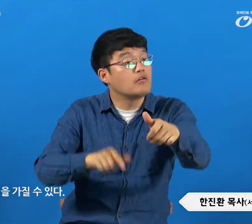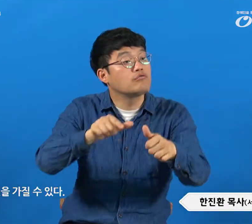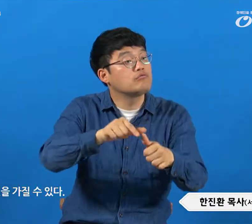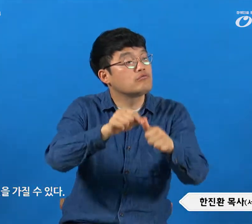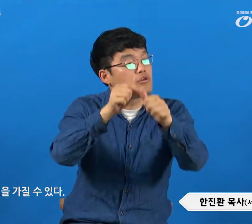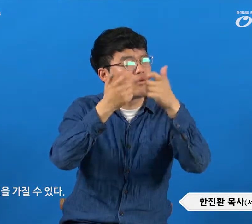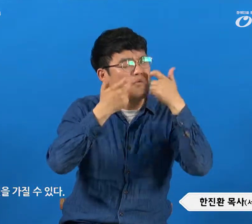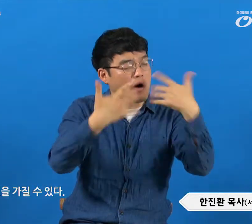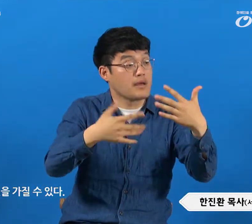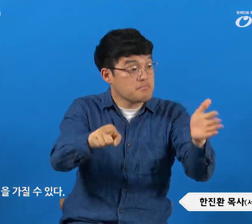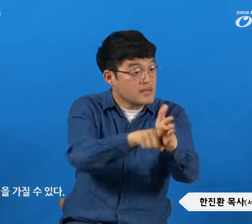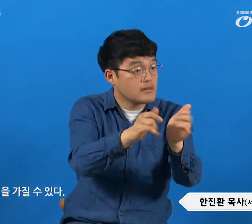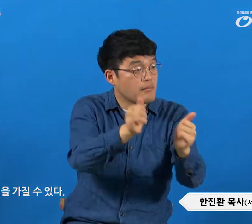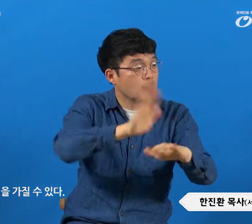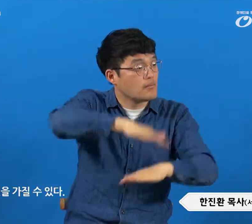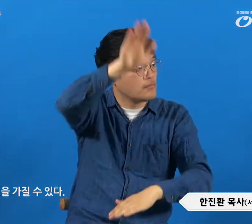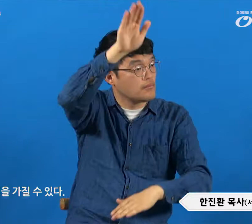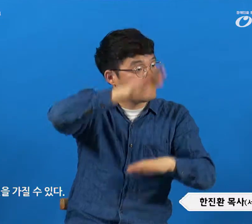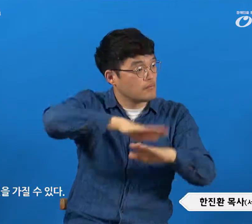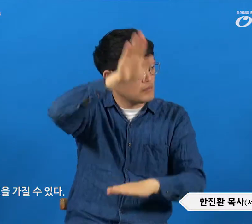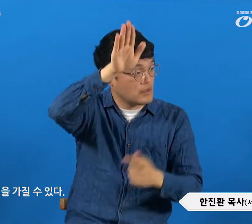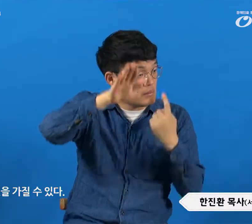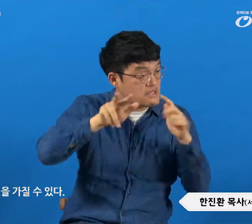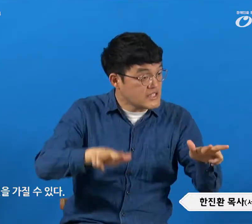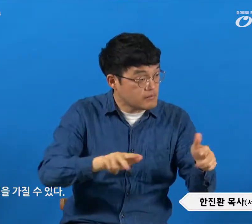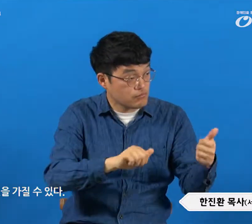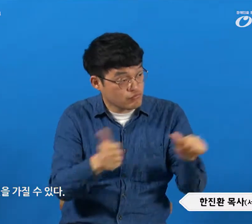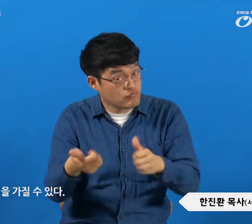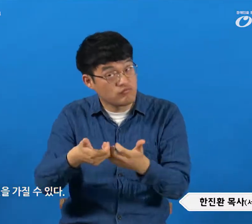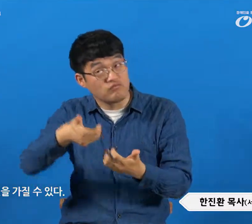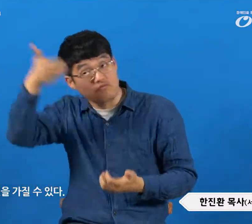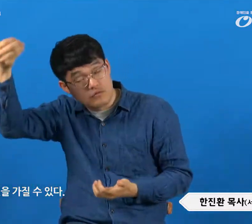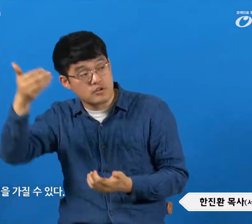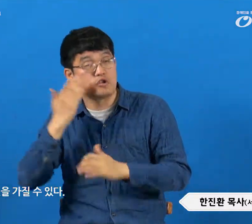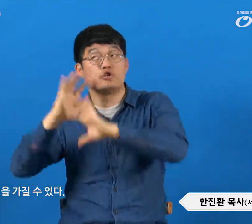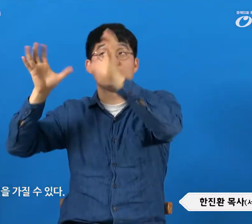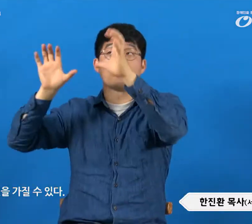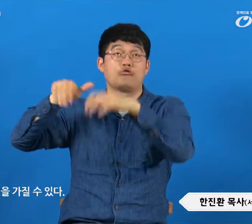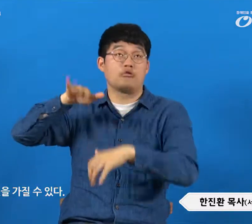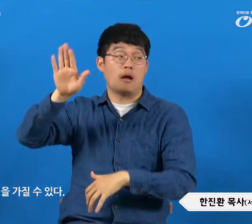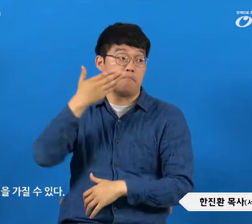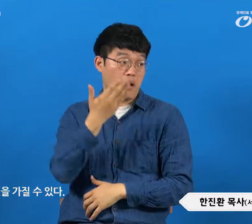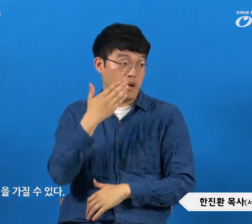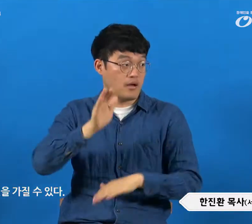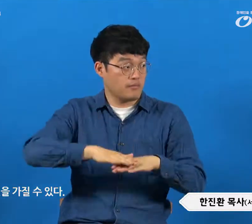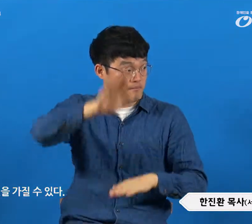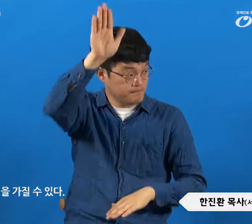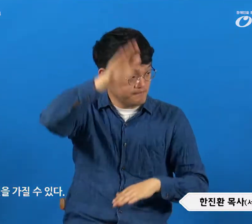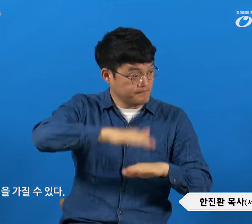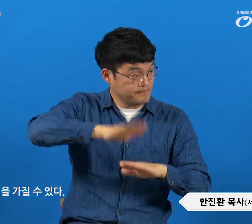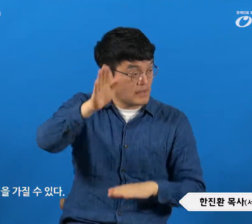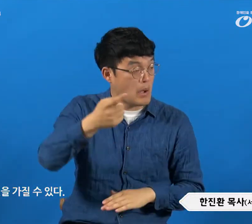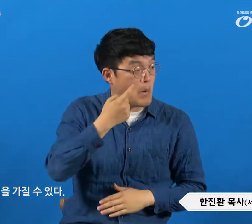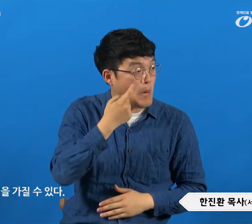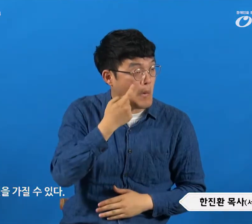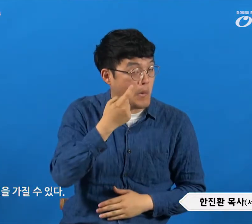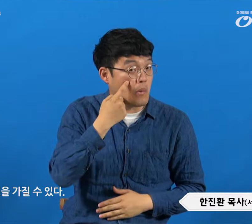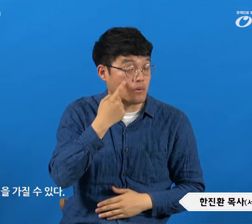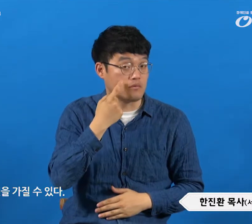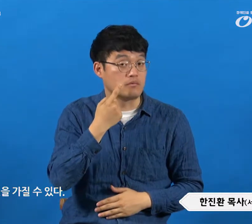보십시오 그랬습니다. 지금 죽어도 천국 갈 수 있다 자신하는 분 손들어 보십시오